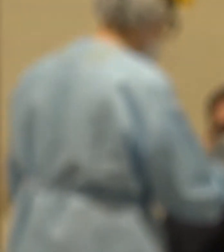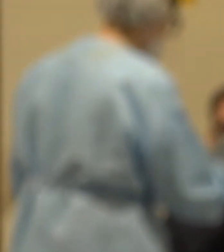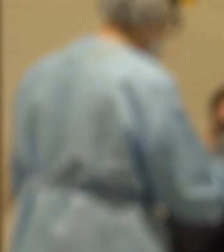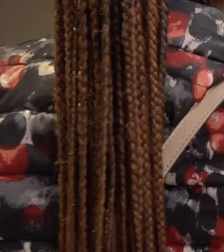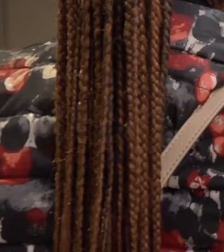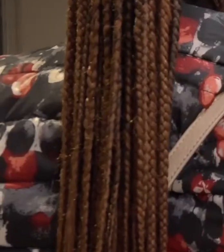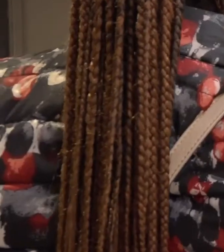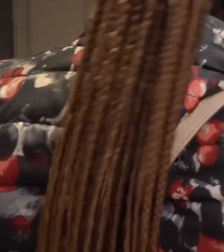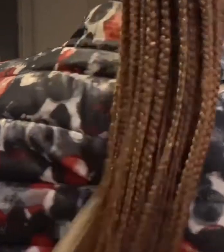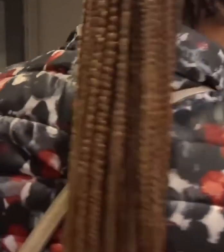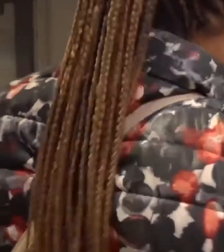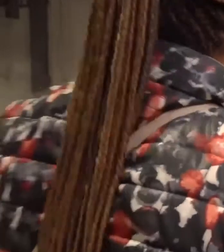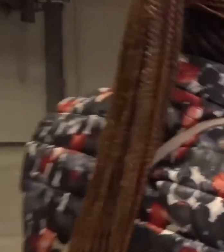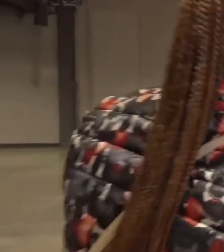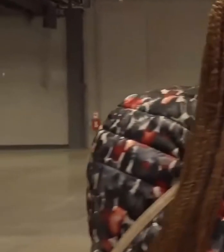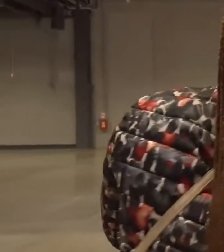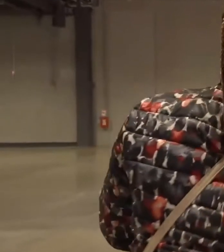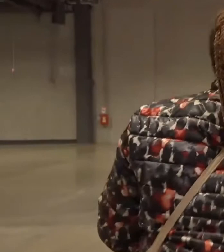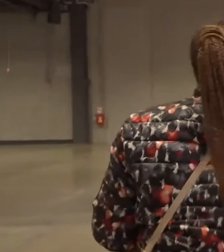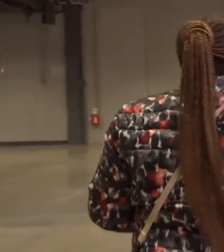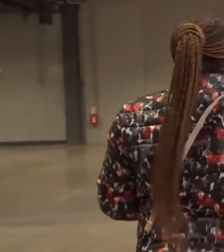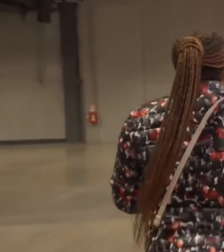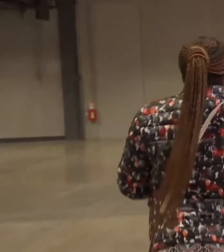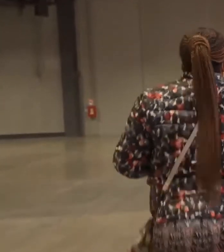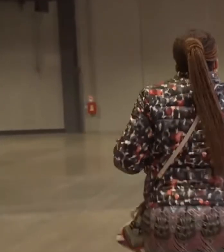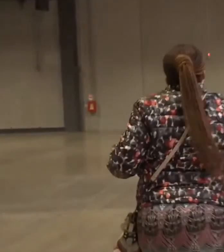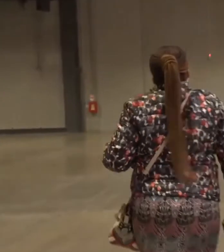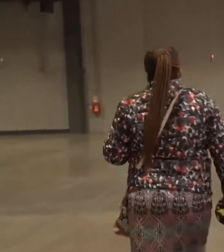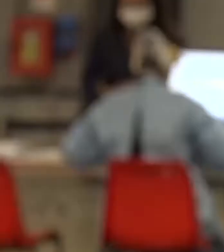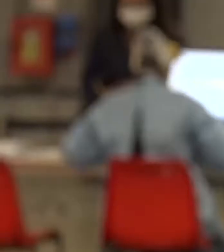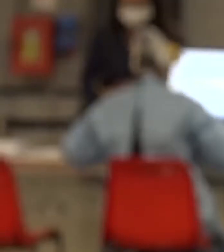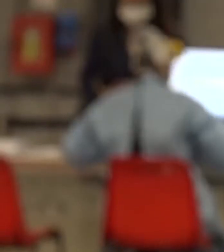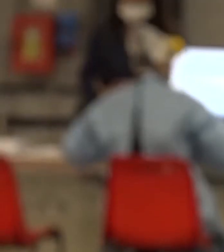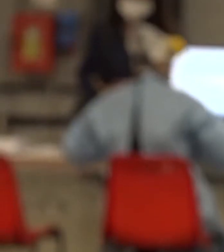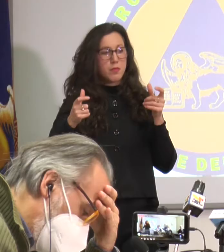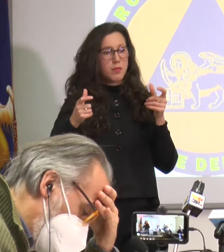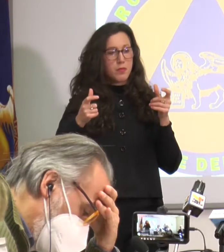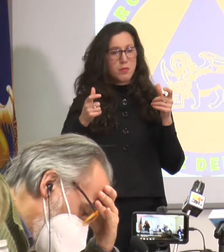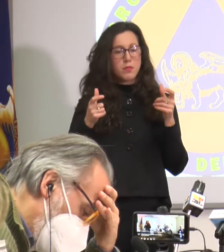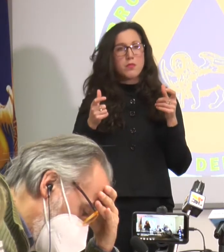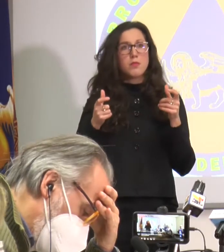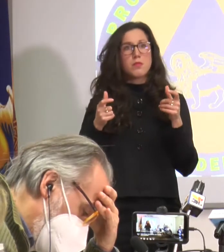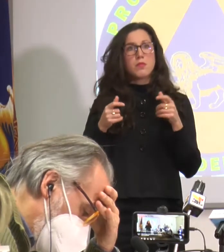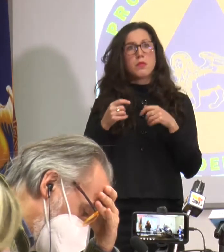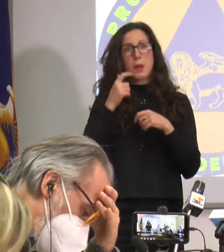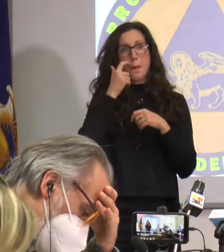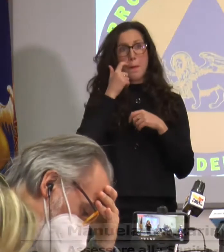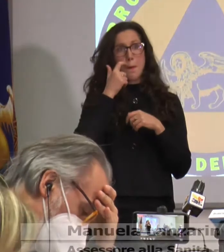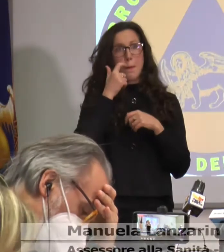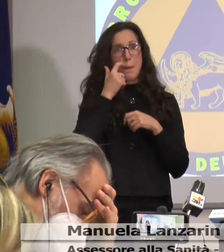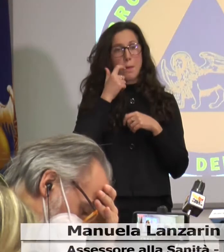un'accelerazione che era poi l'accelerazione che aveva anche anticipato il Presidente dicendo che si comincerà a vaccinare dopo l'Epifania, no?